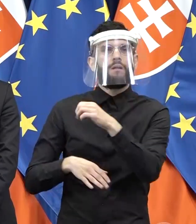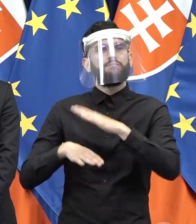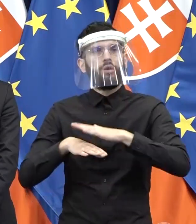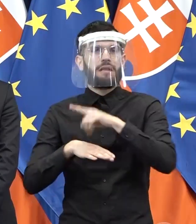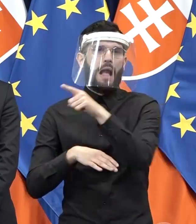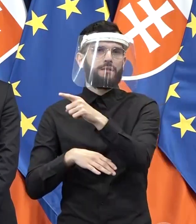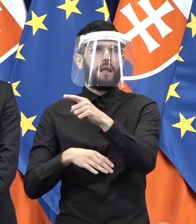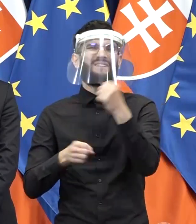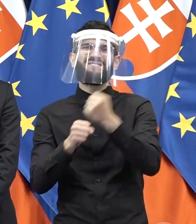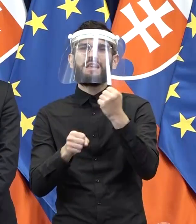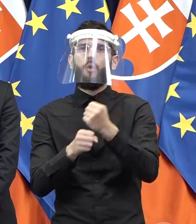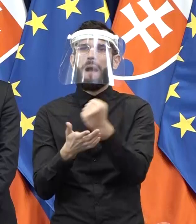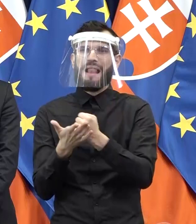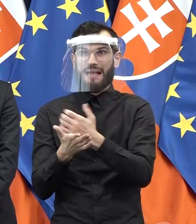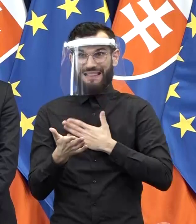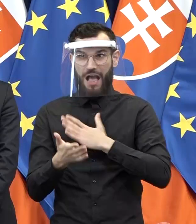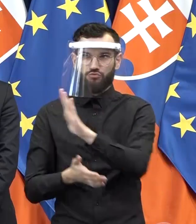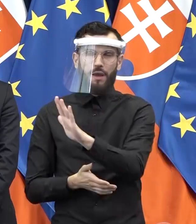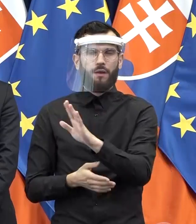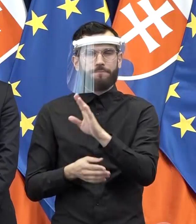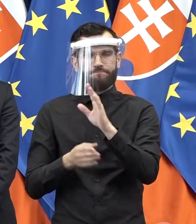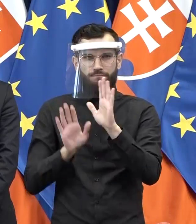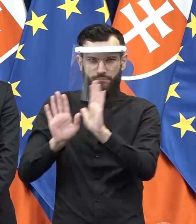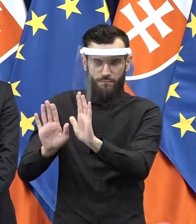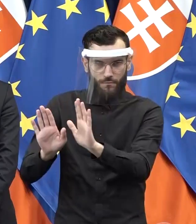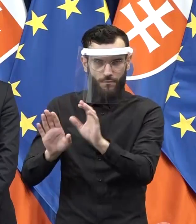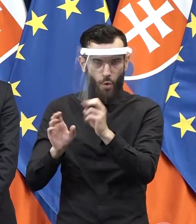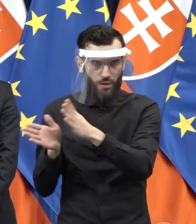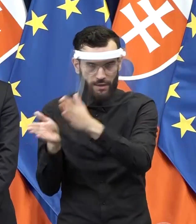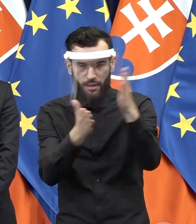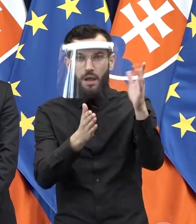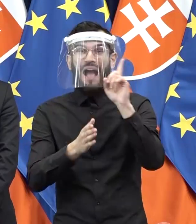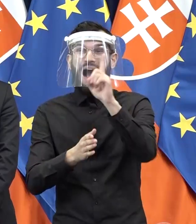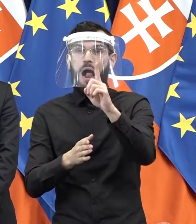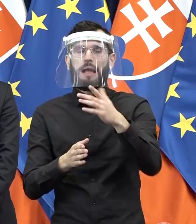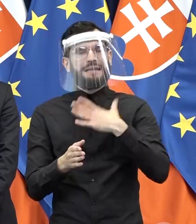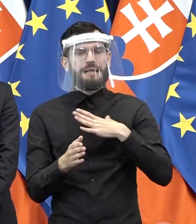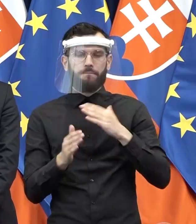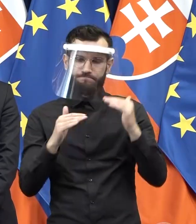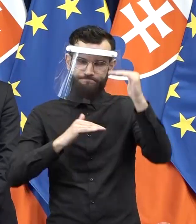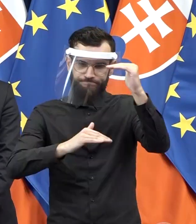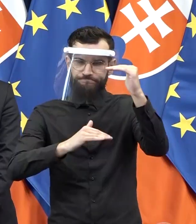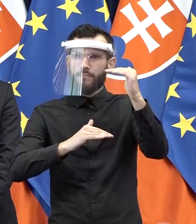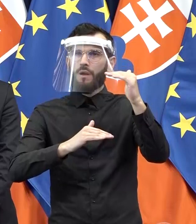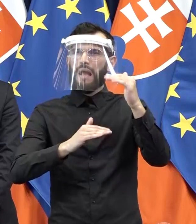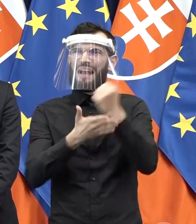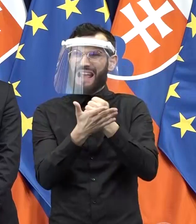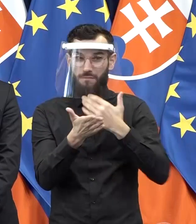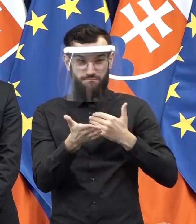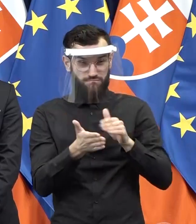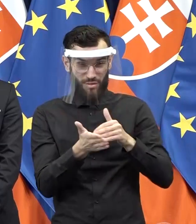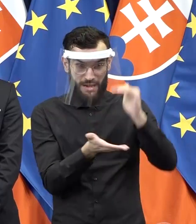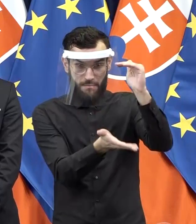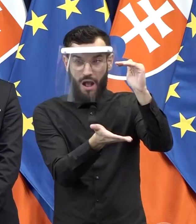liekov, ale budeme držať určité množstvo liekov, ktoré potrebujeme a sú